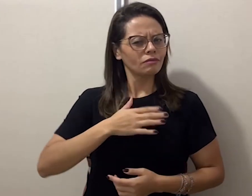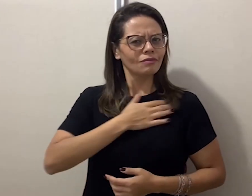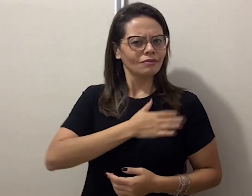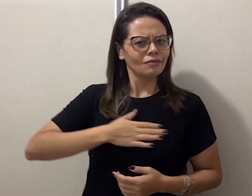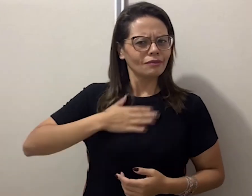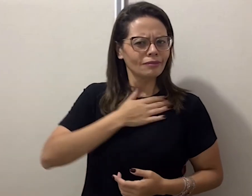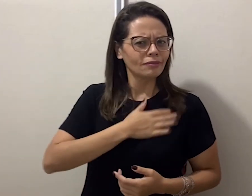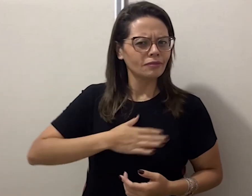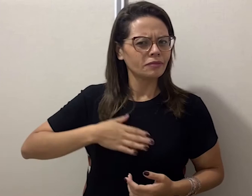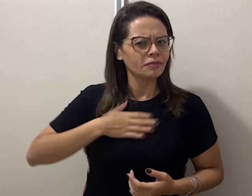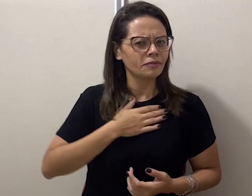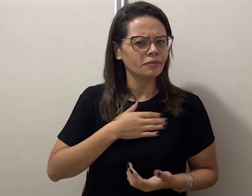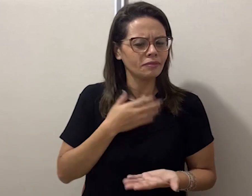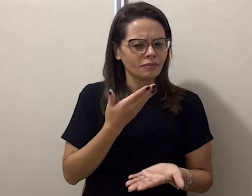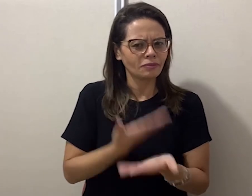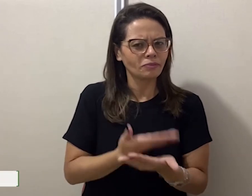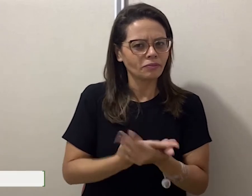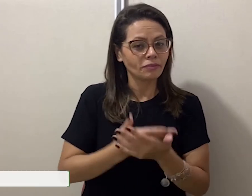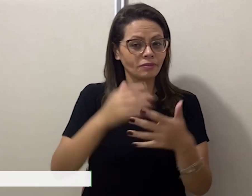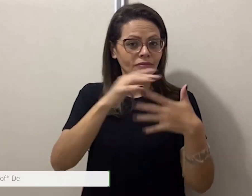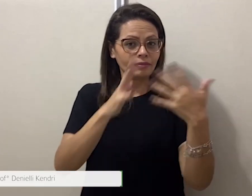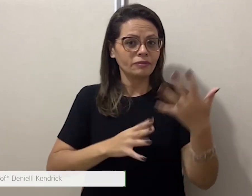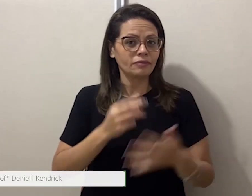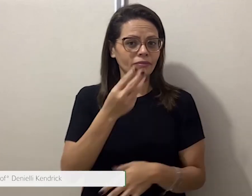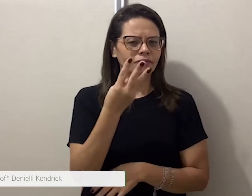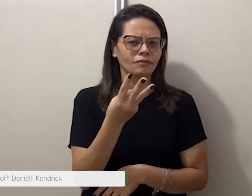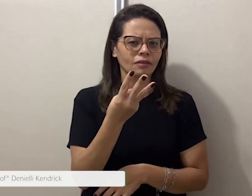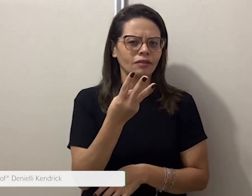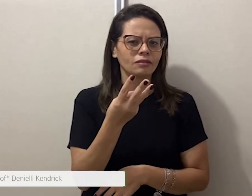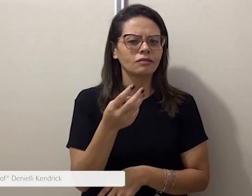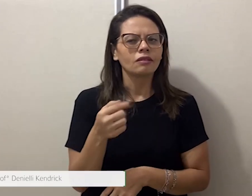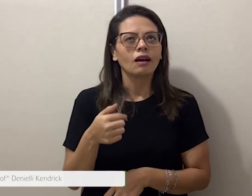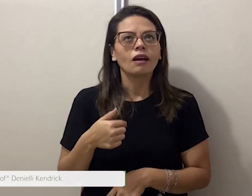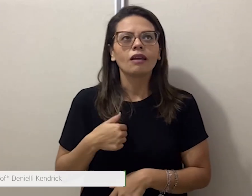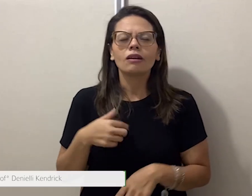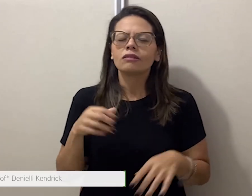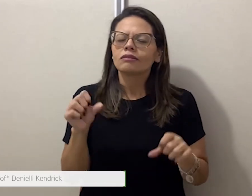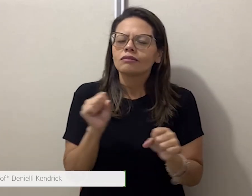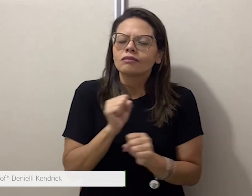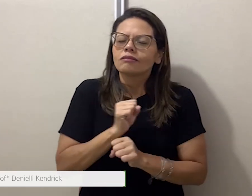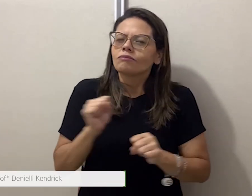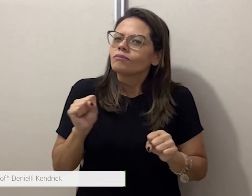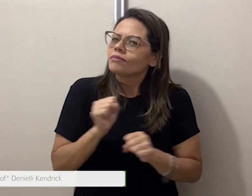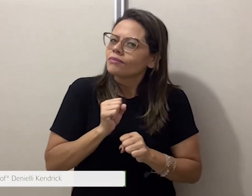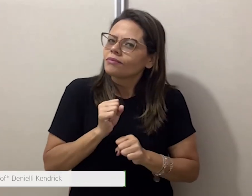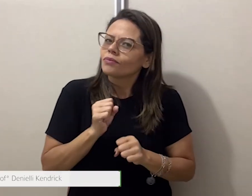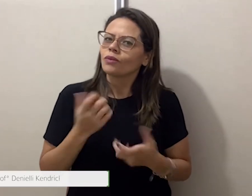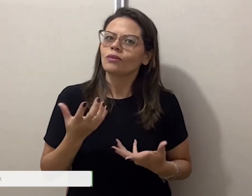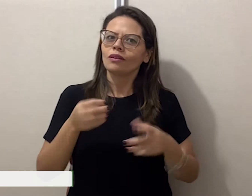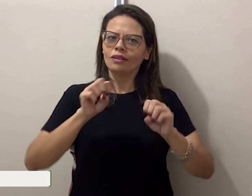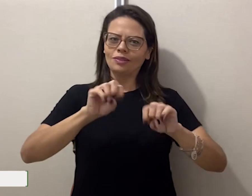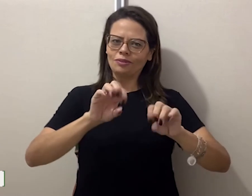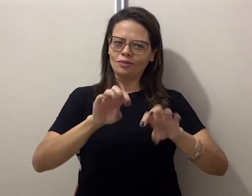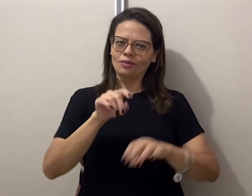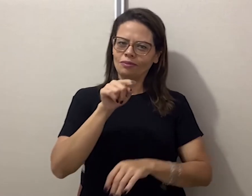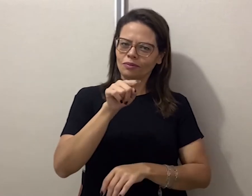Tudo bem? Você tá gostando de estudar a disciplina de Libras 3? Eu tô adorando